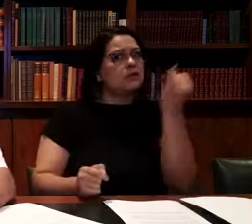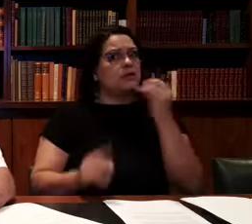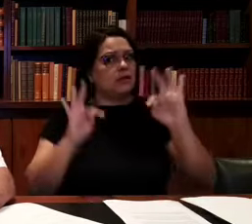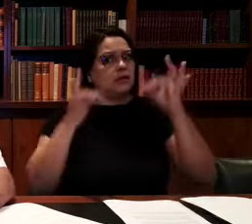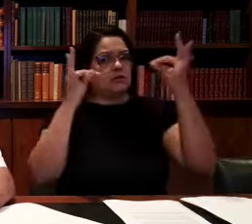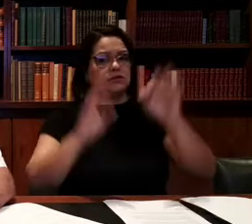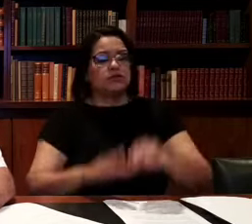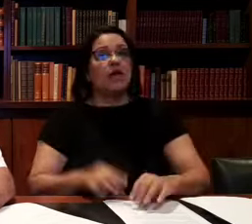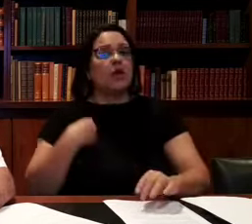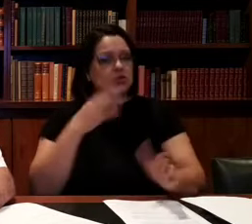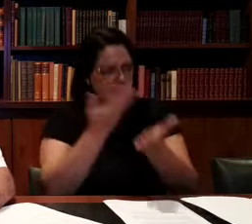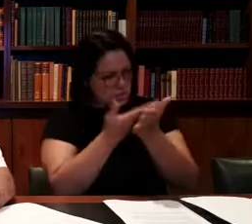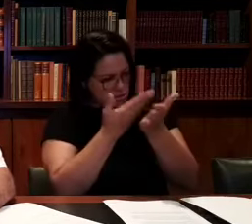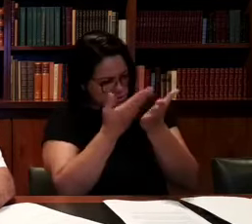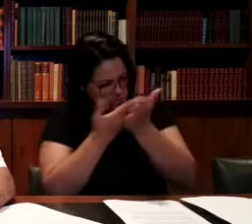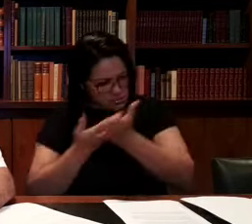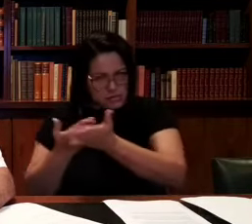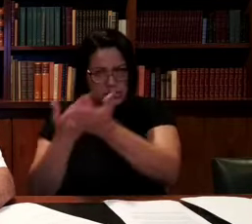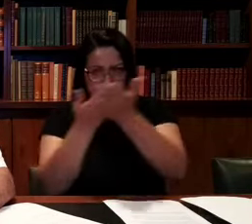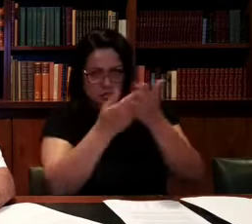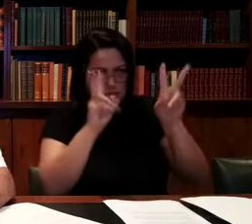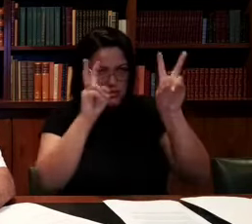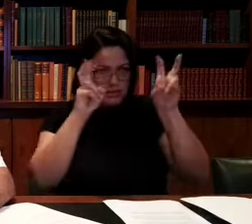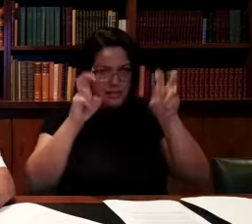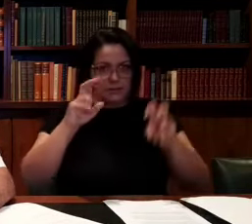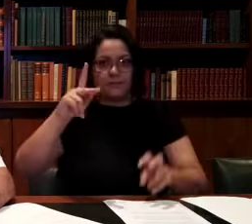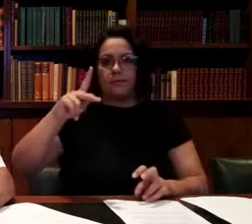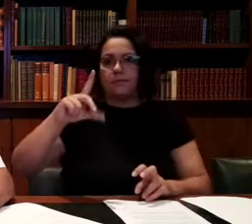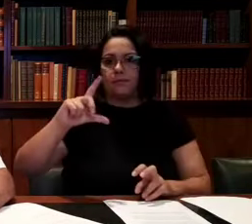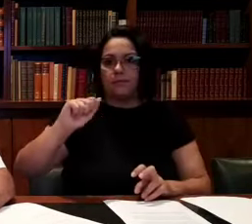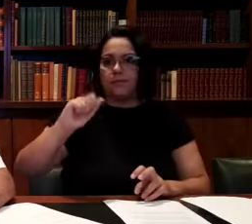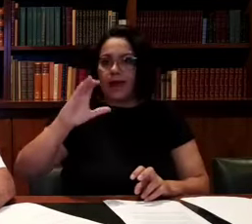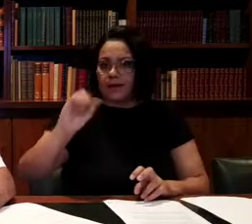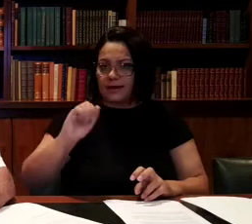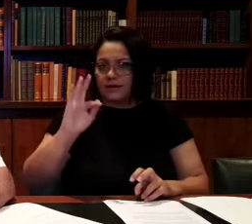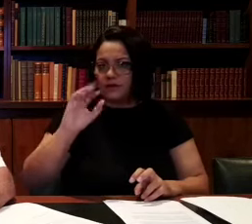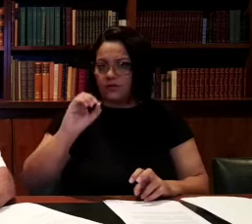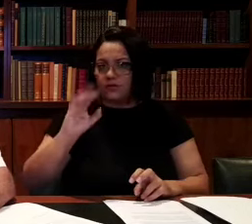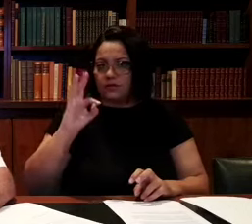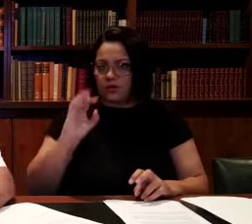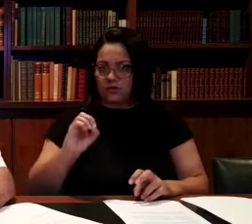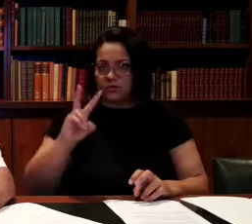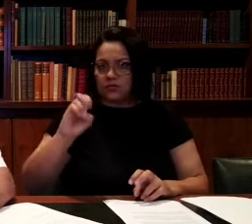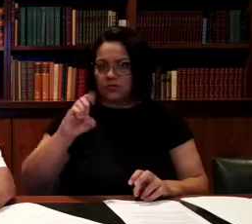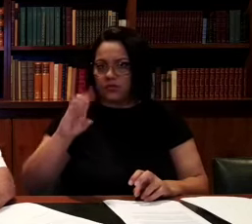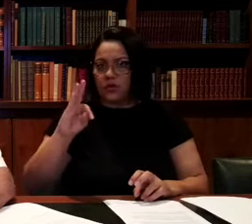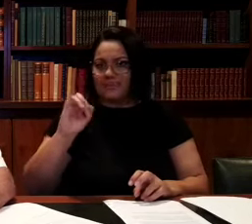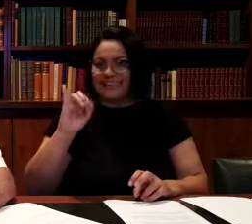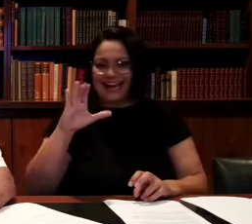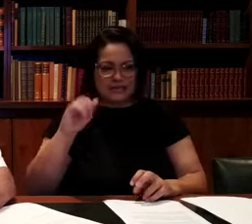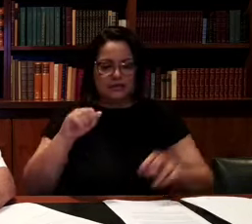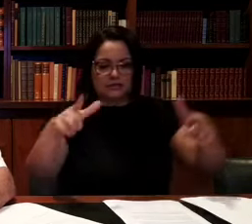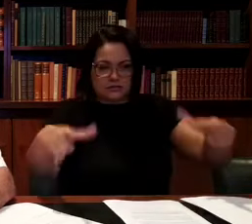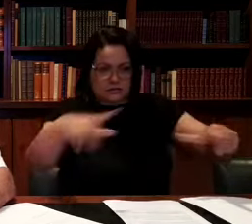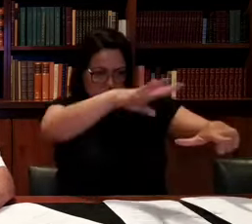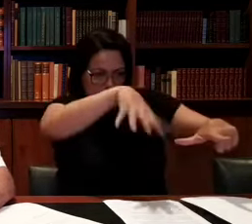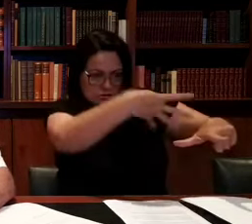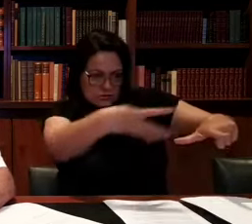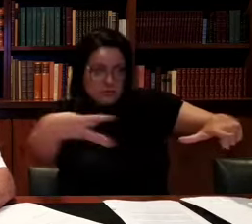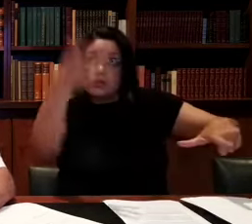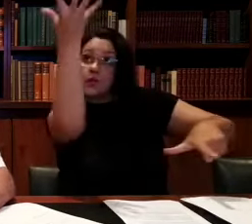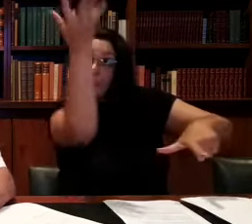fotovoltaicas eu tenho estudando um pouquinho sobre ela cada vez mais elas são mais complexas é têm maior produtividade é